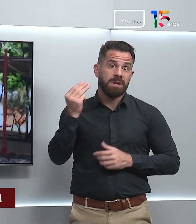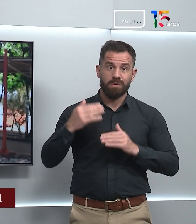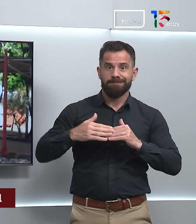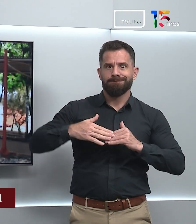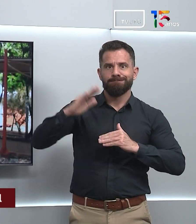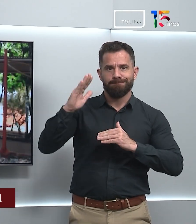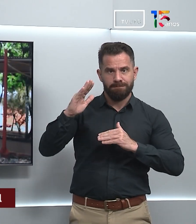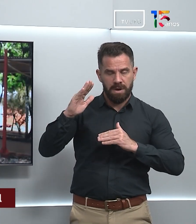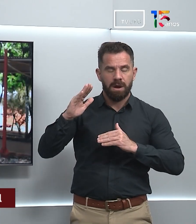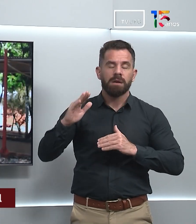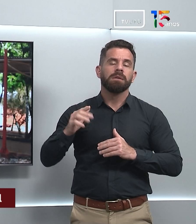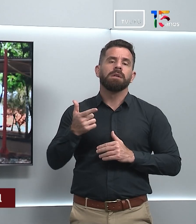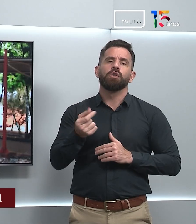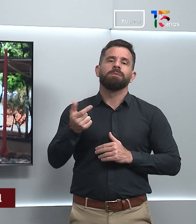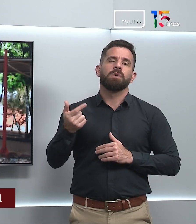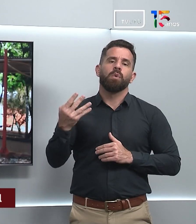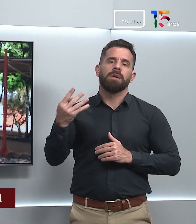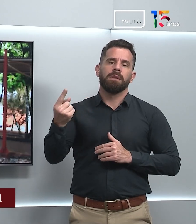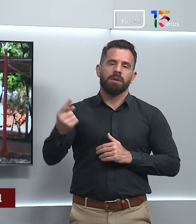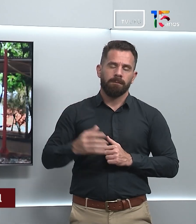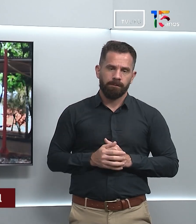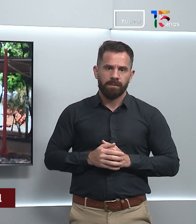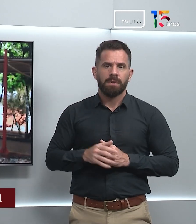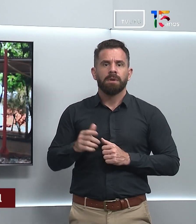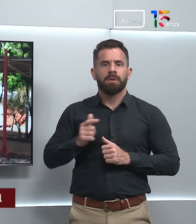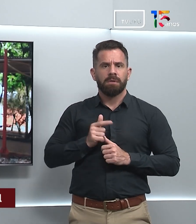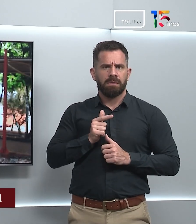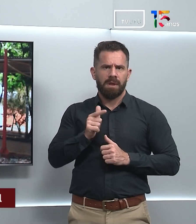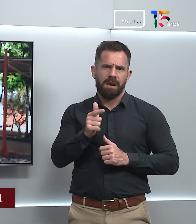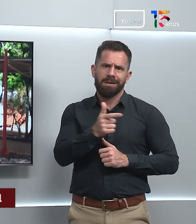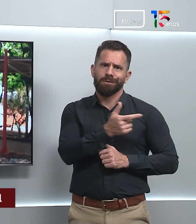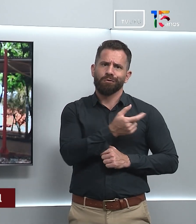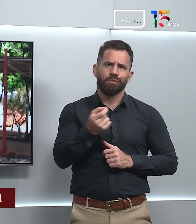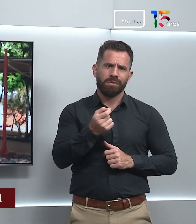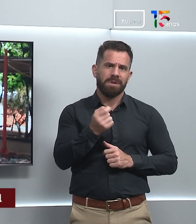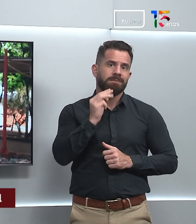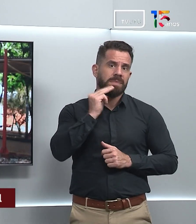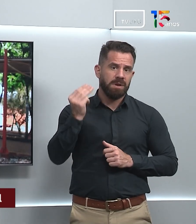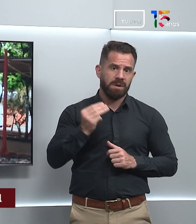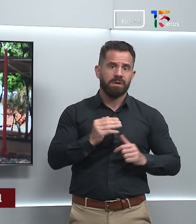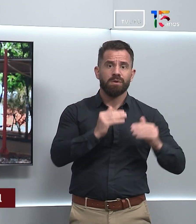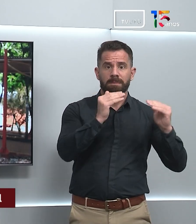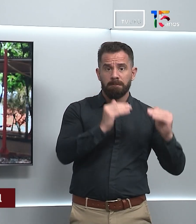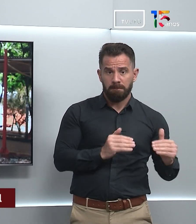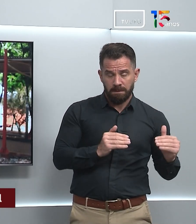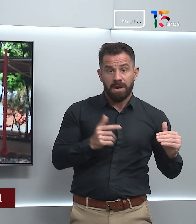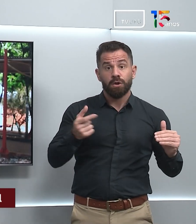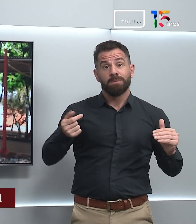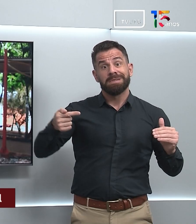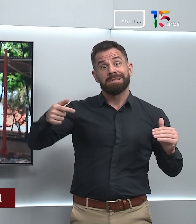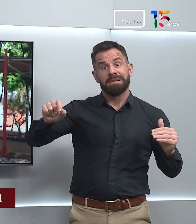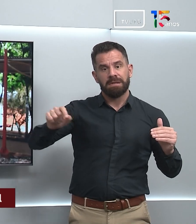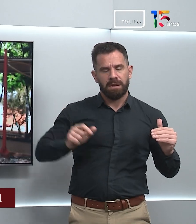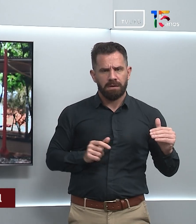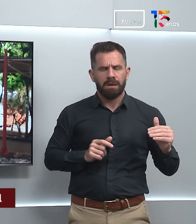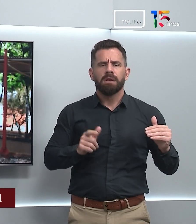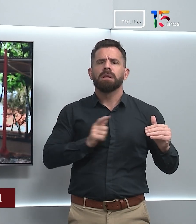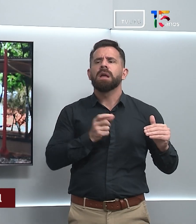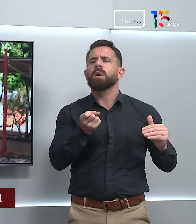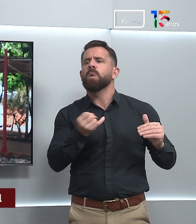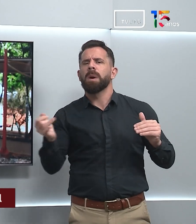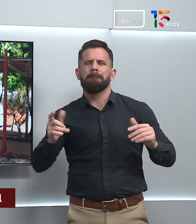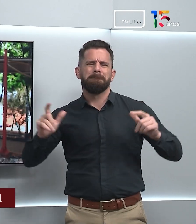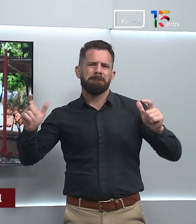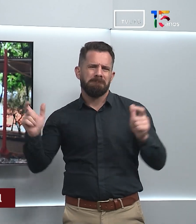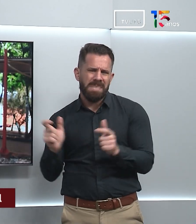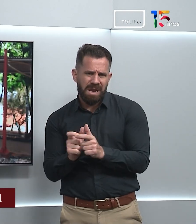2041. Depois tende a diminuir, com uma previsão de menos de 200 milhões em 2070. A redução no número de nascimento